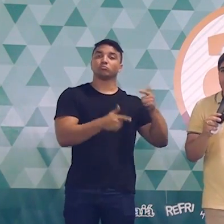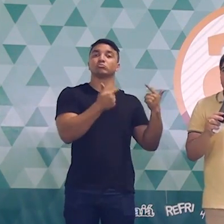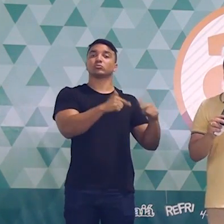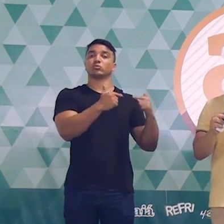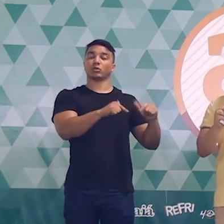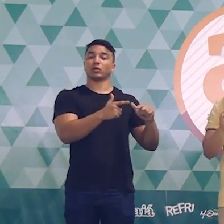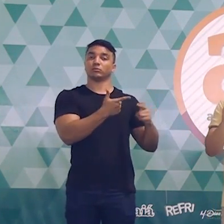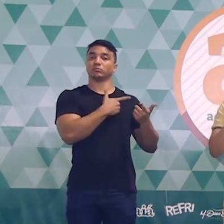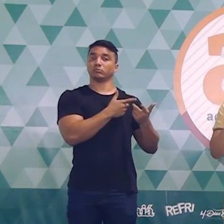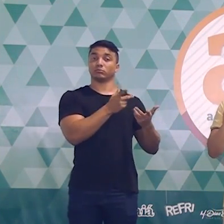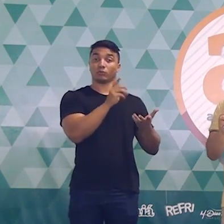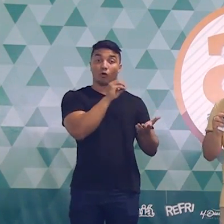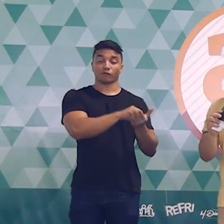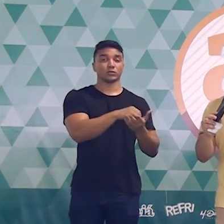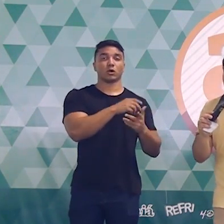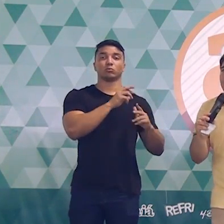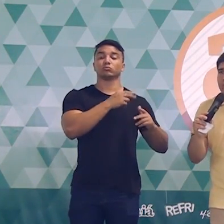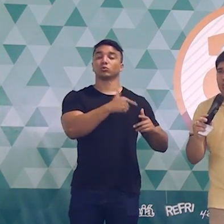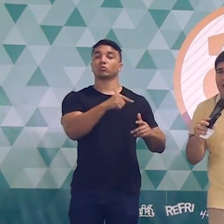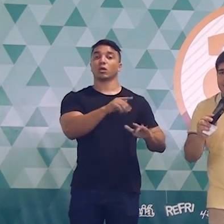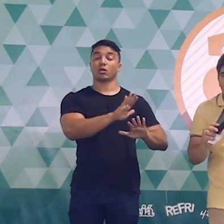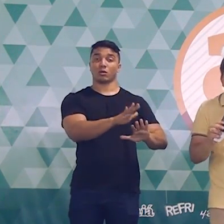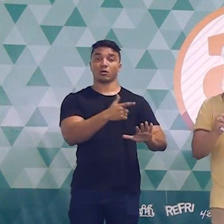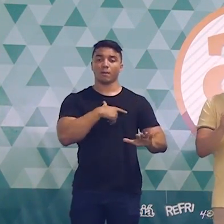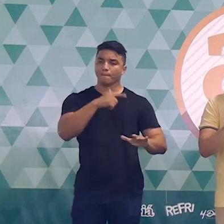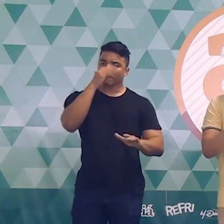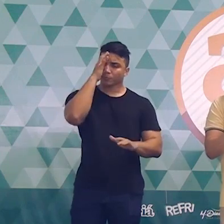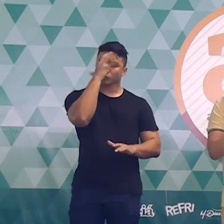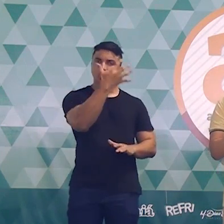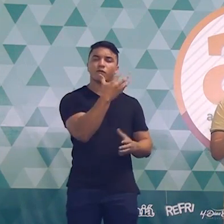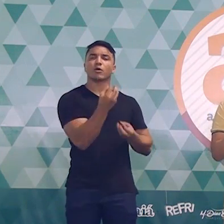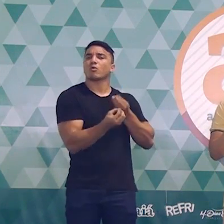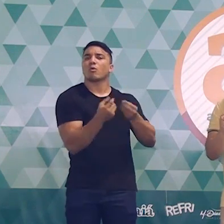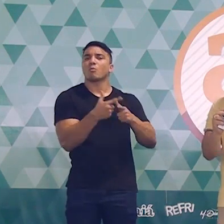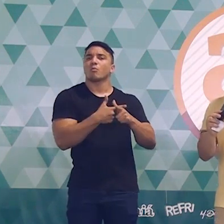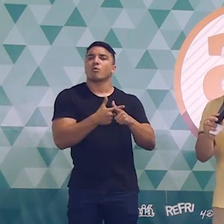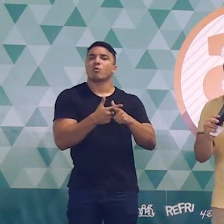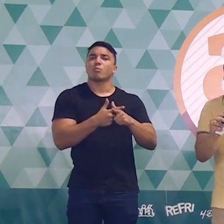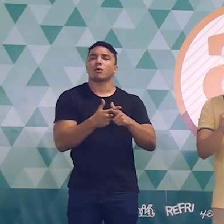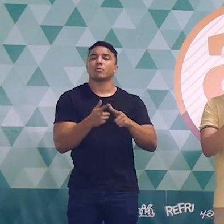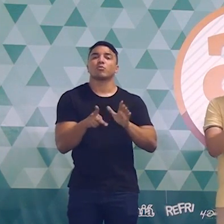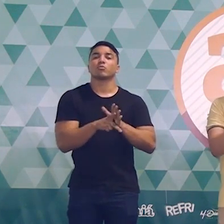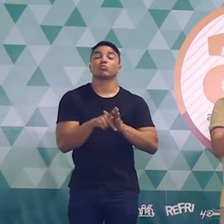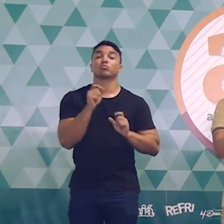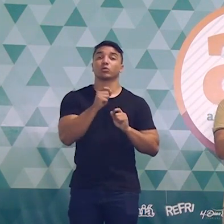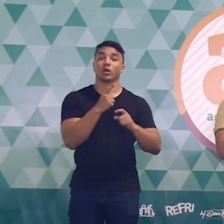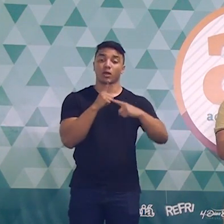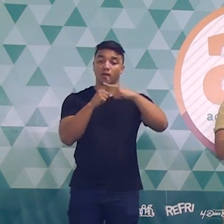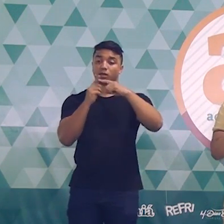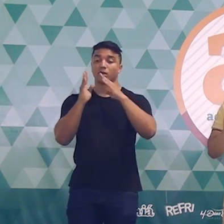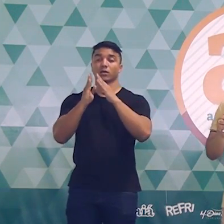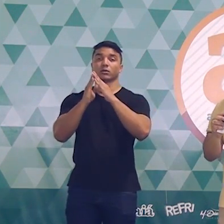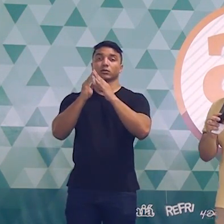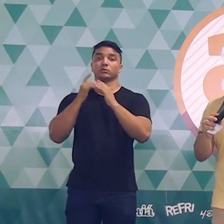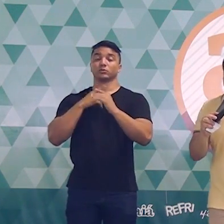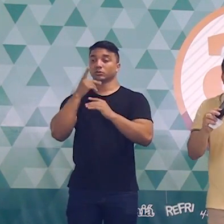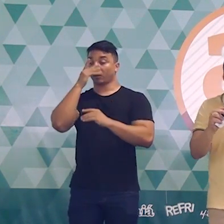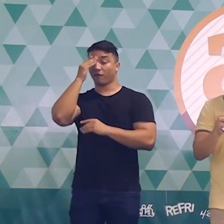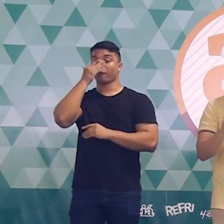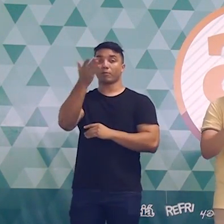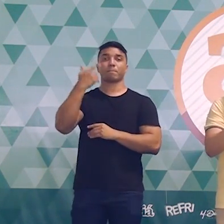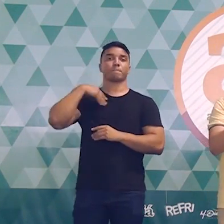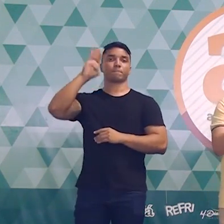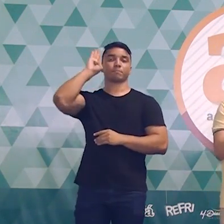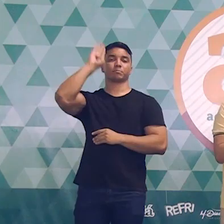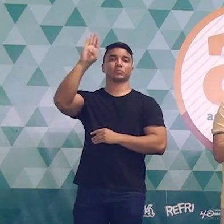oficial, e dizer que a resolução dos problemas do Brasil requer a igreja à frente do processo. Rapaz, a gente